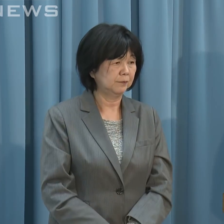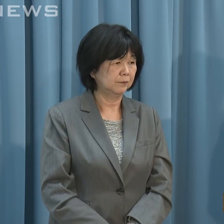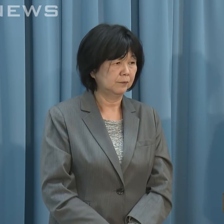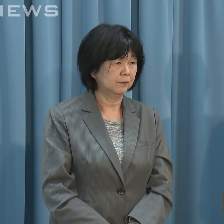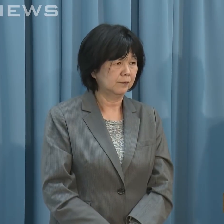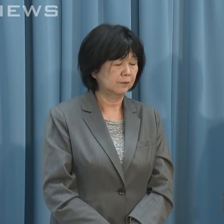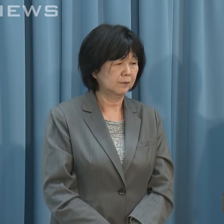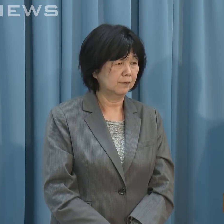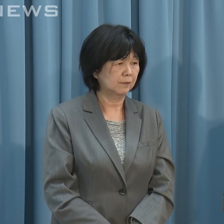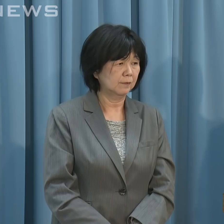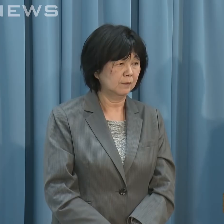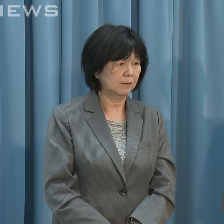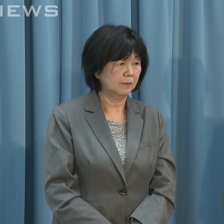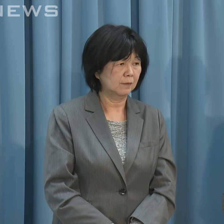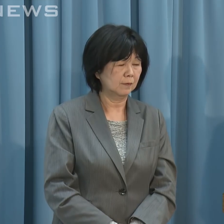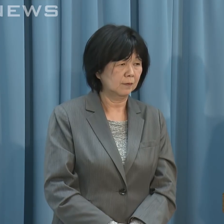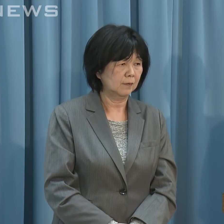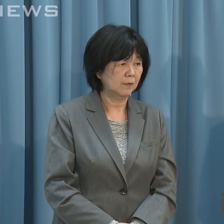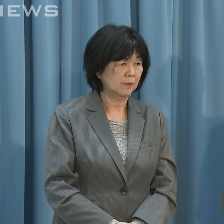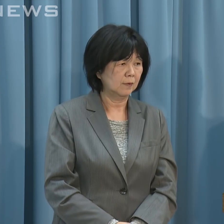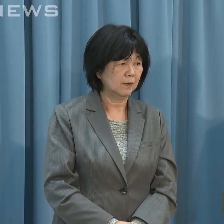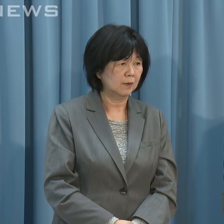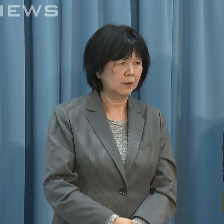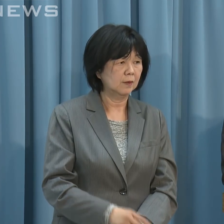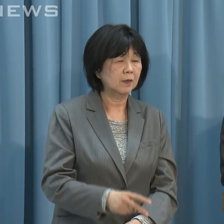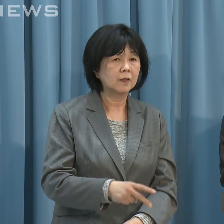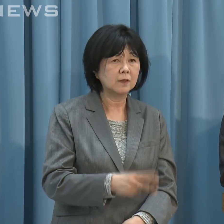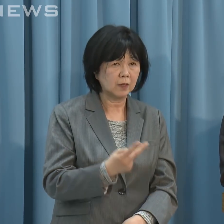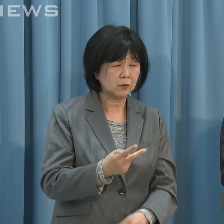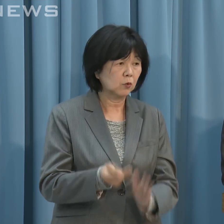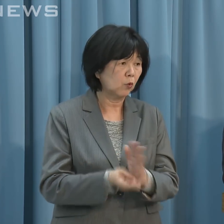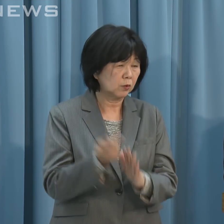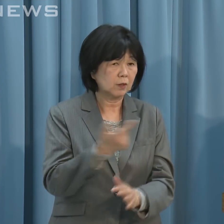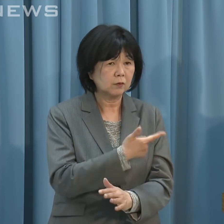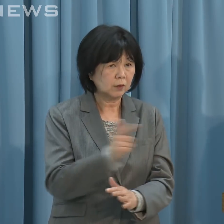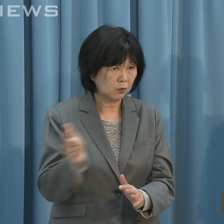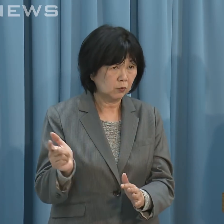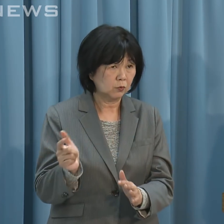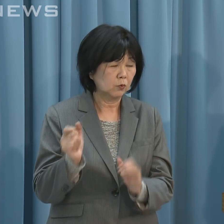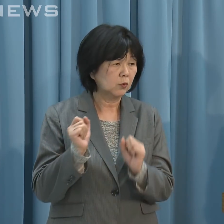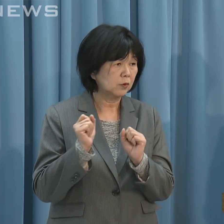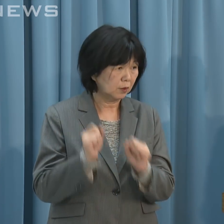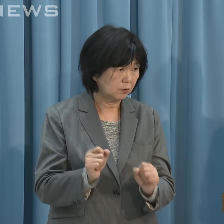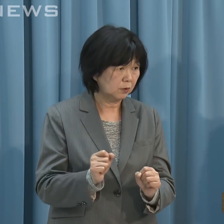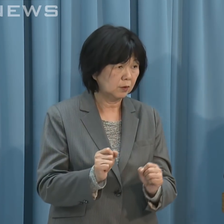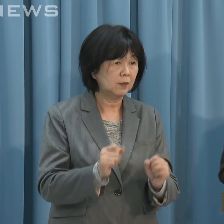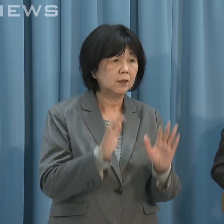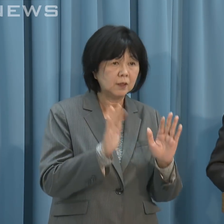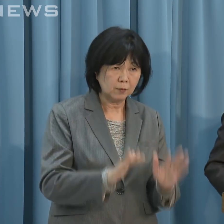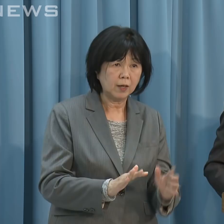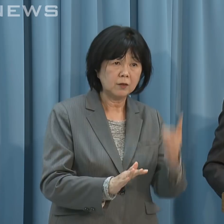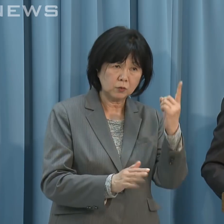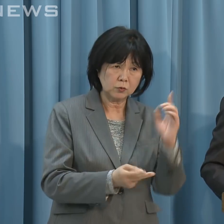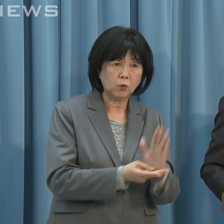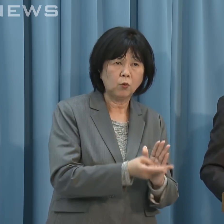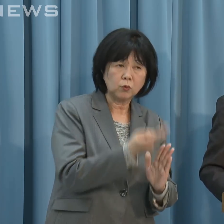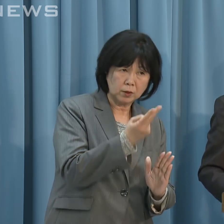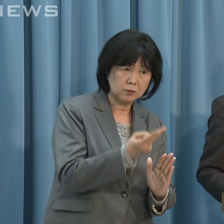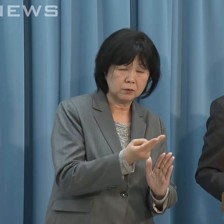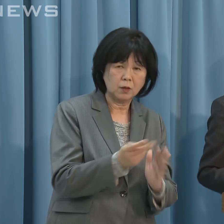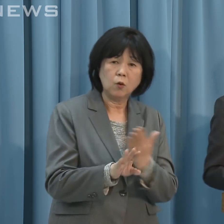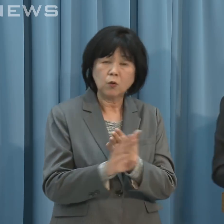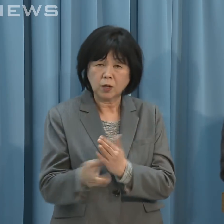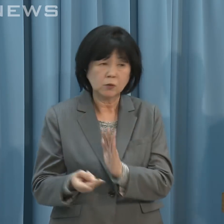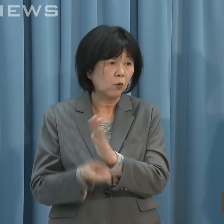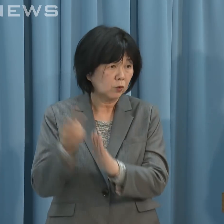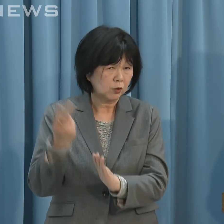さっき 200 床を超える宿泊事業者と話したんで、 はい、 これは一つのホテルで 今は一つのホテルです。で、この他のホテ